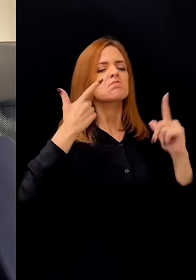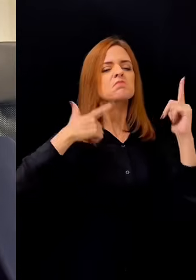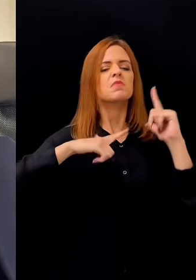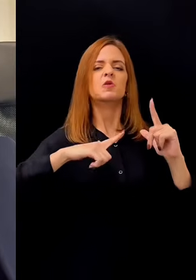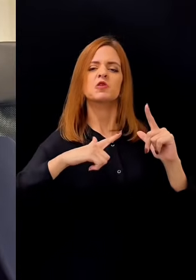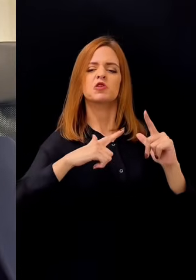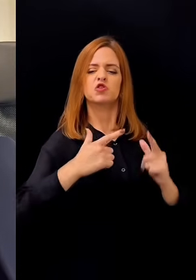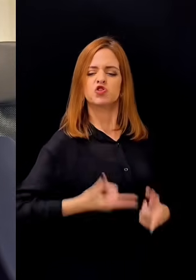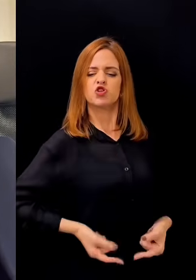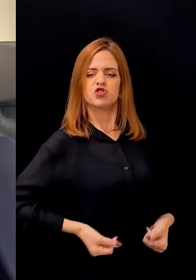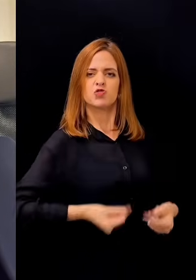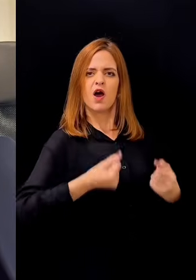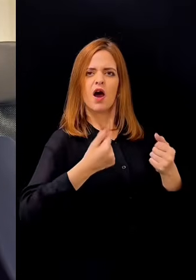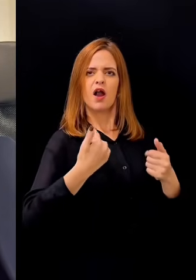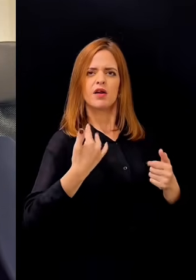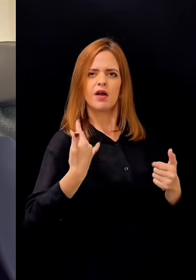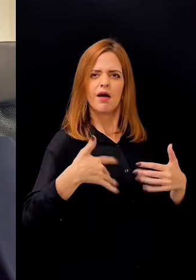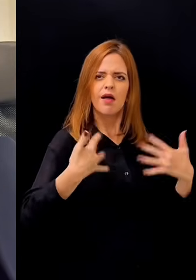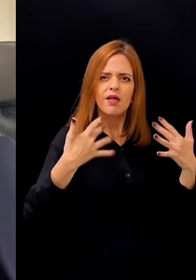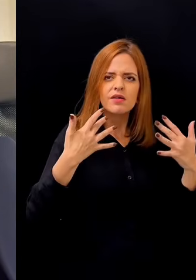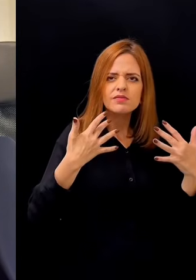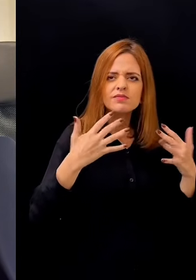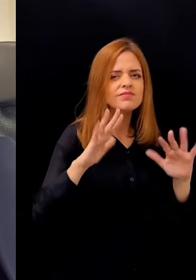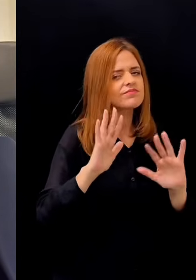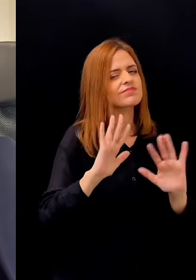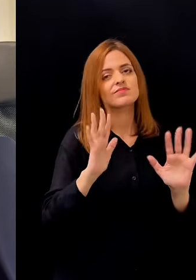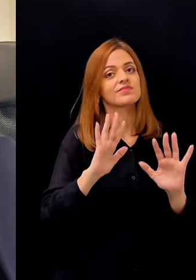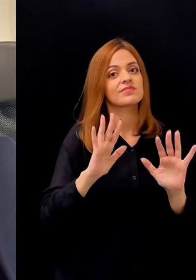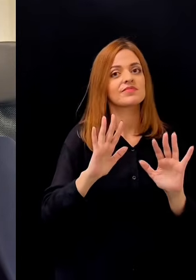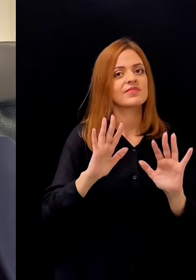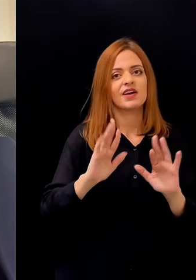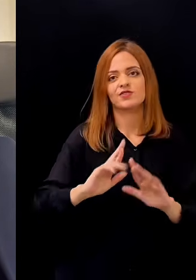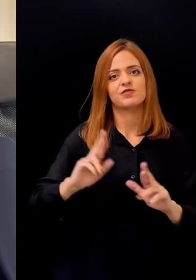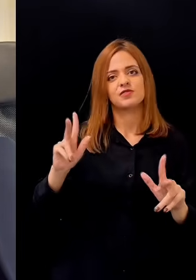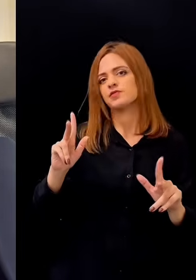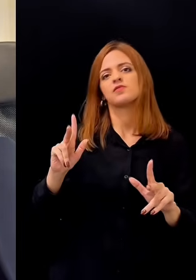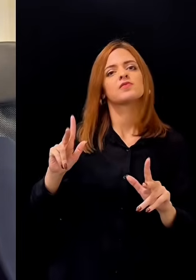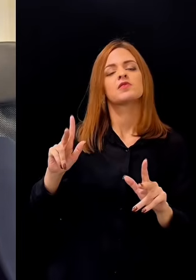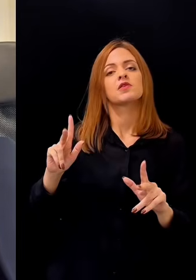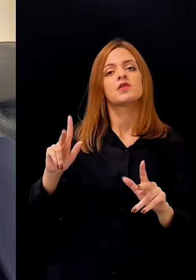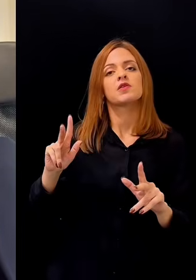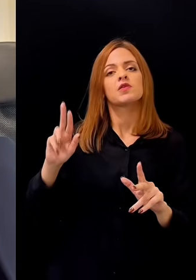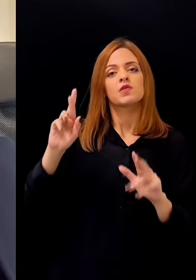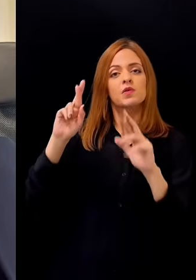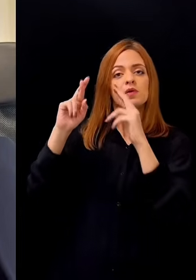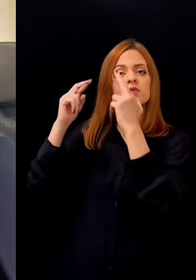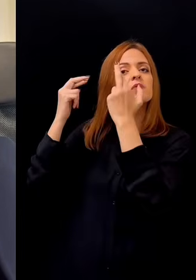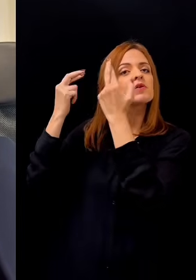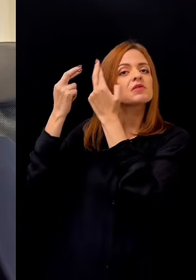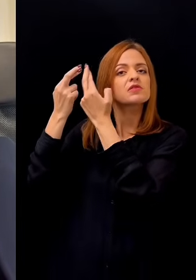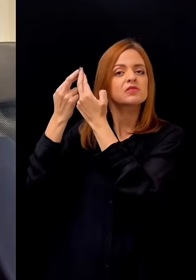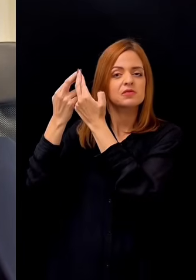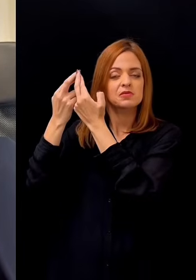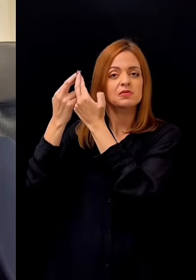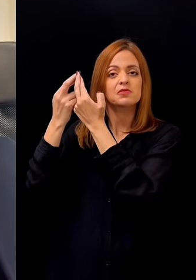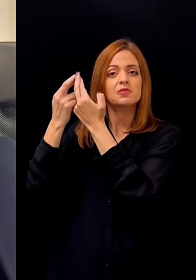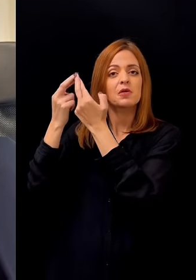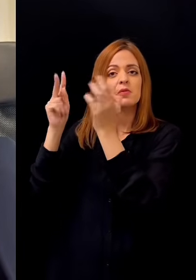vida abundante, não. O reino de Deus é muito,